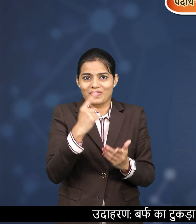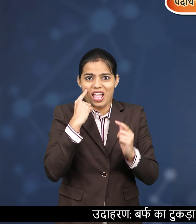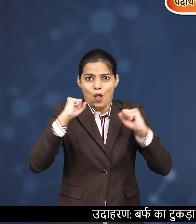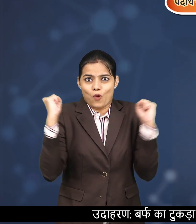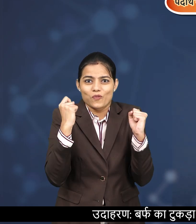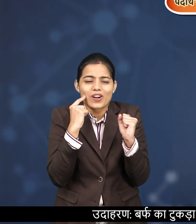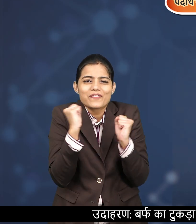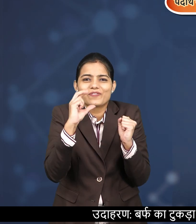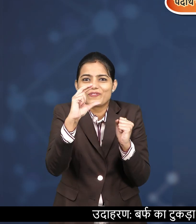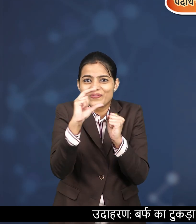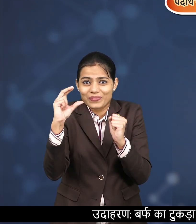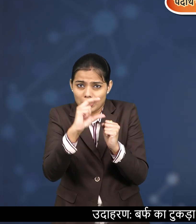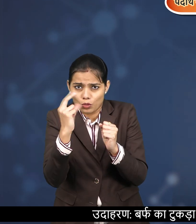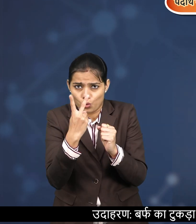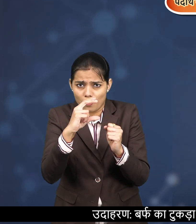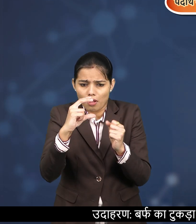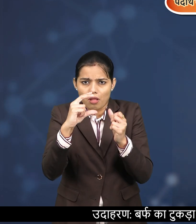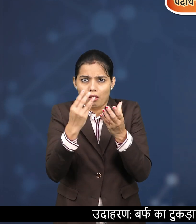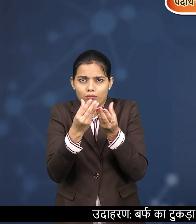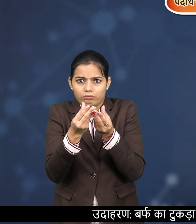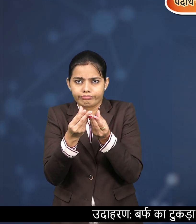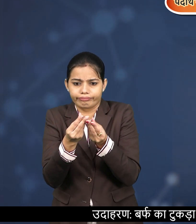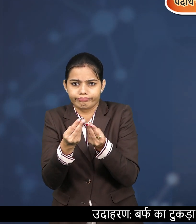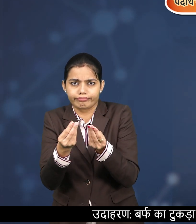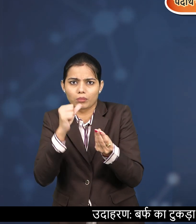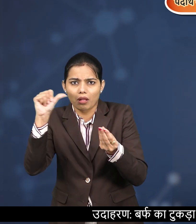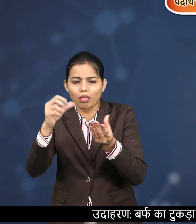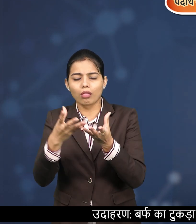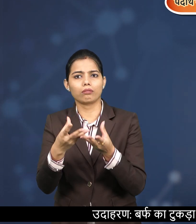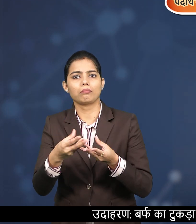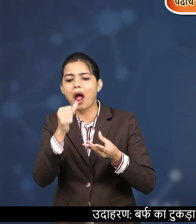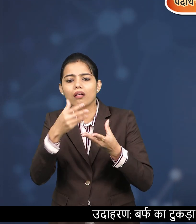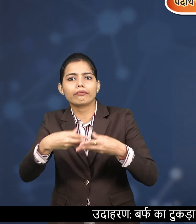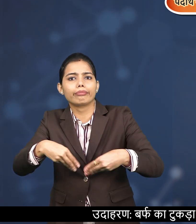उदाहरण: बर्फ का टुकड़ा गर्म करने पर पिघलकर पानी बन जाता है।